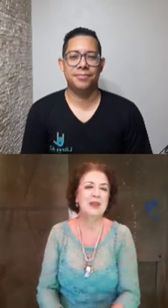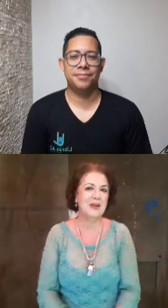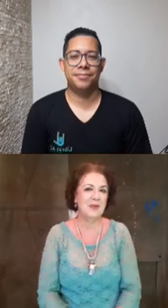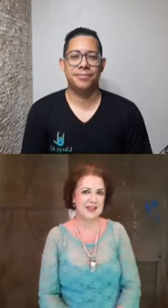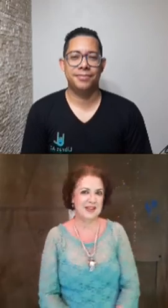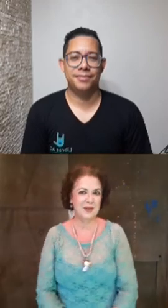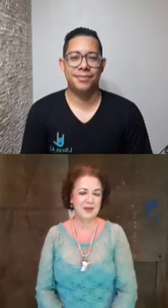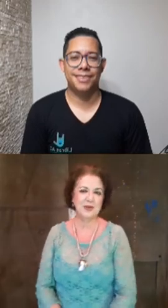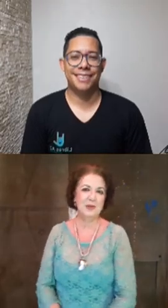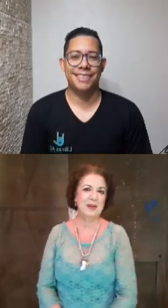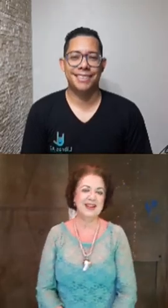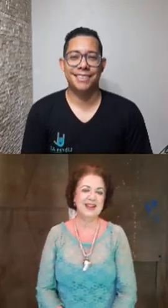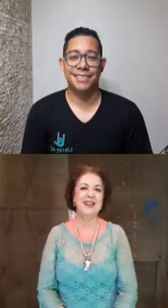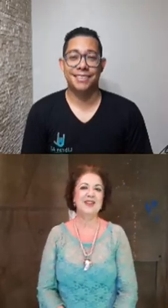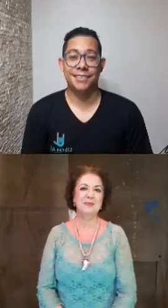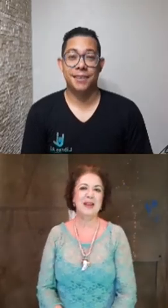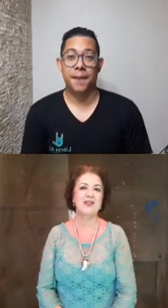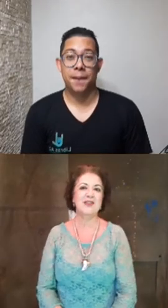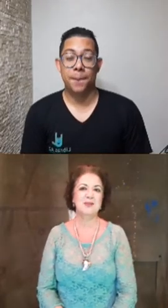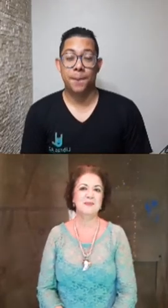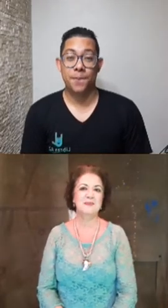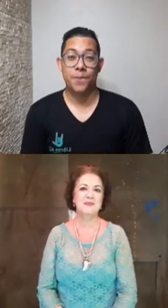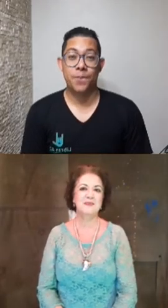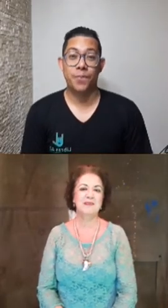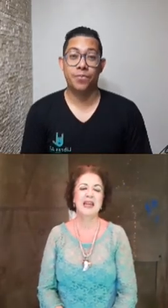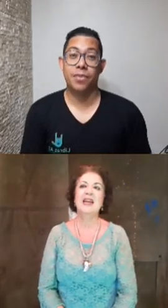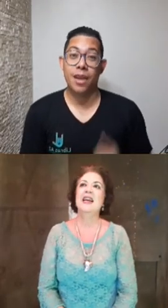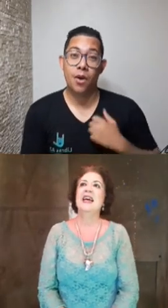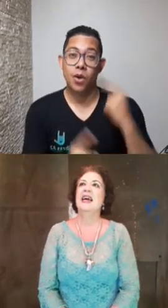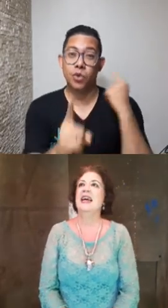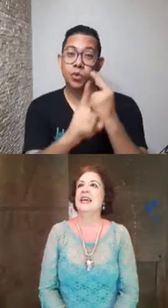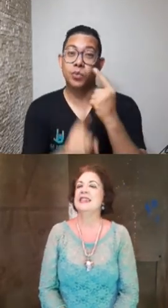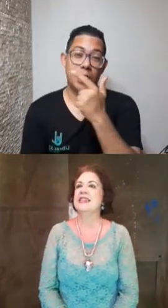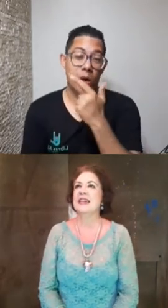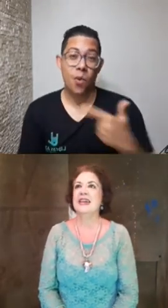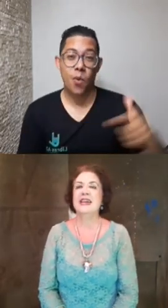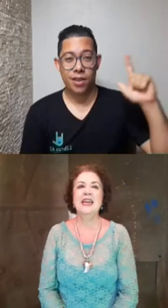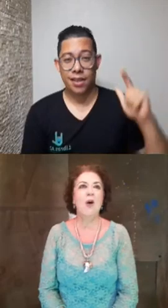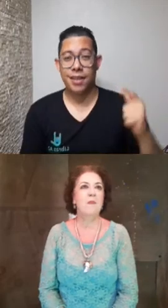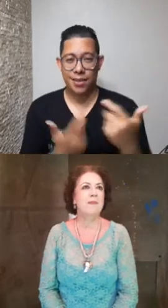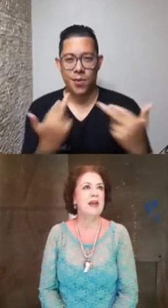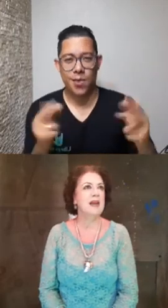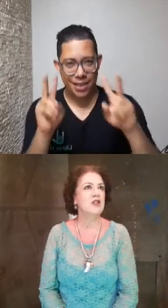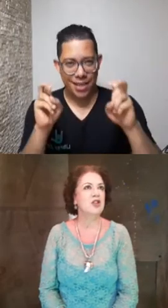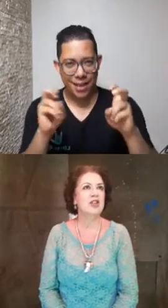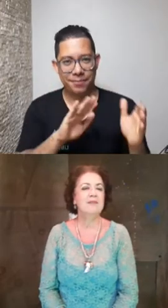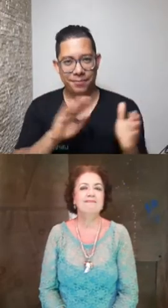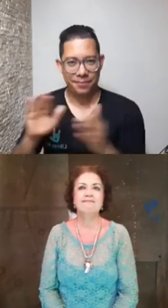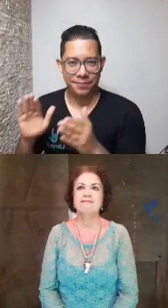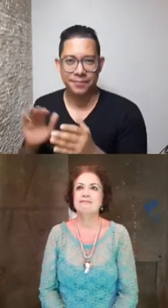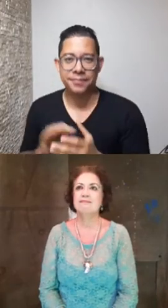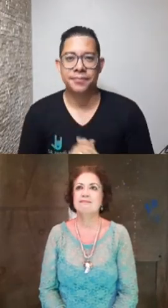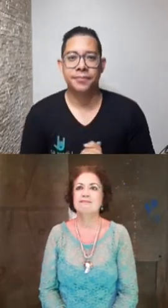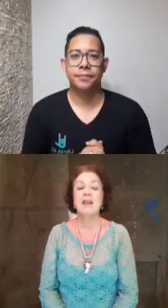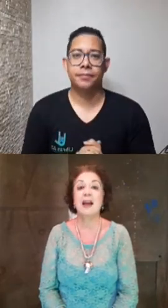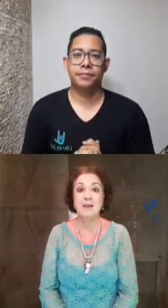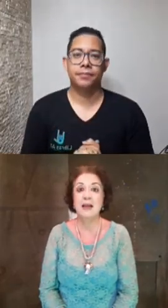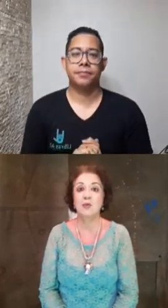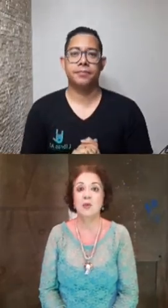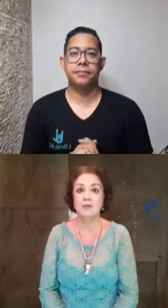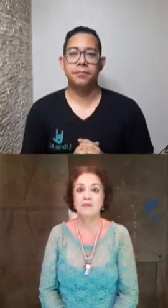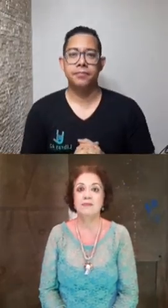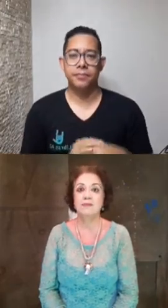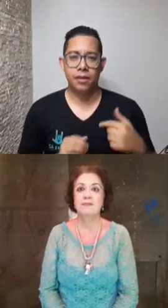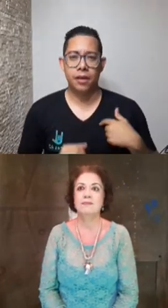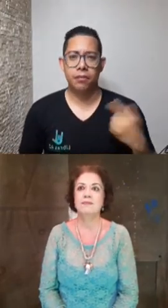Sabe outra coisa que eu descobri recentemente? Essa realmente me